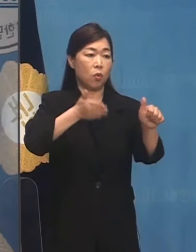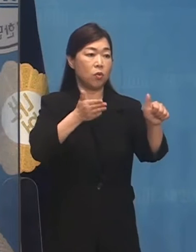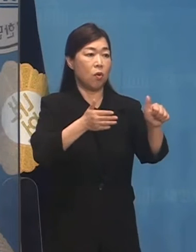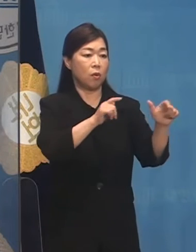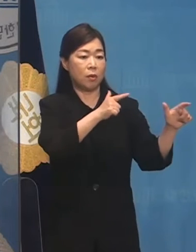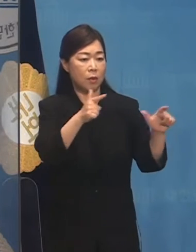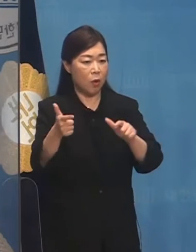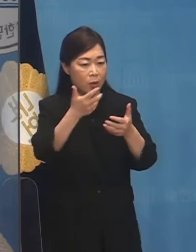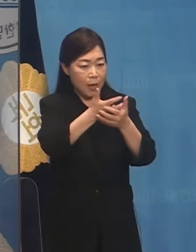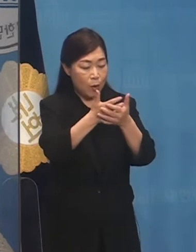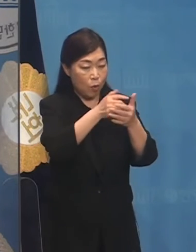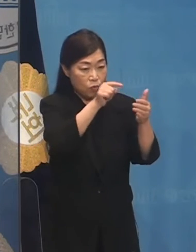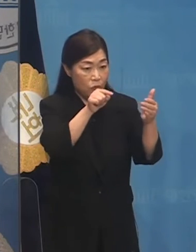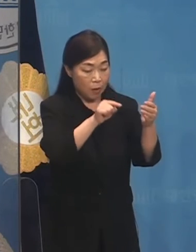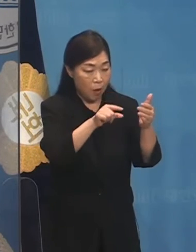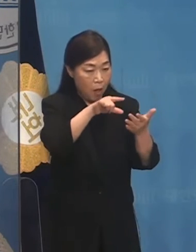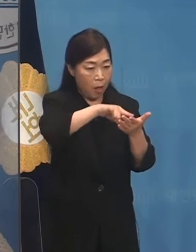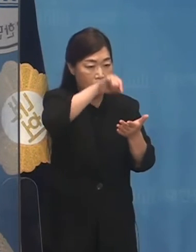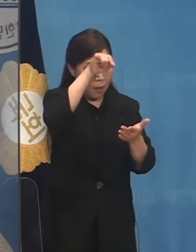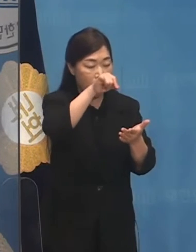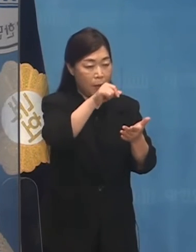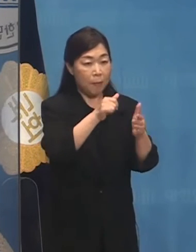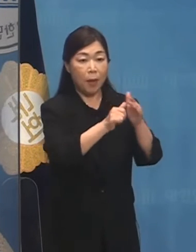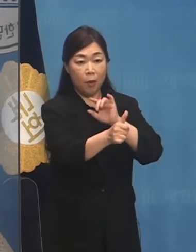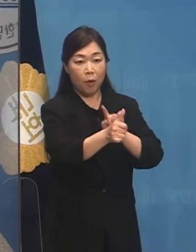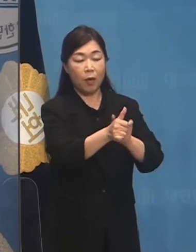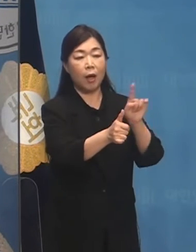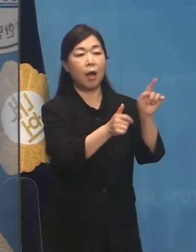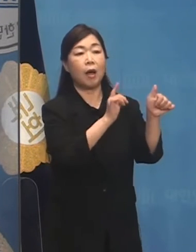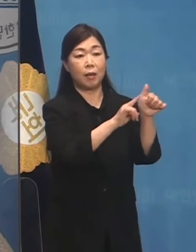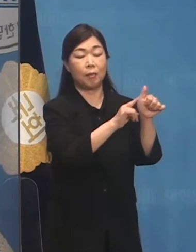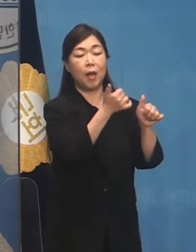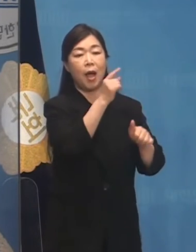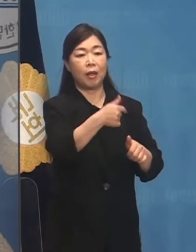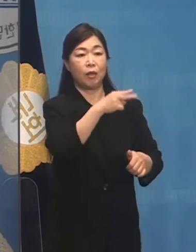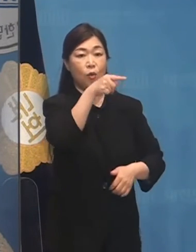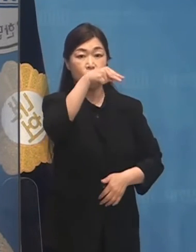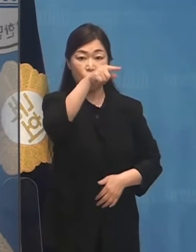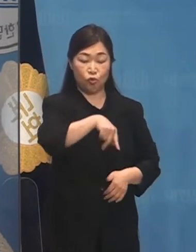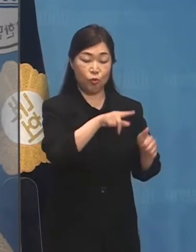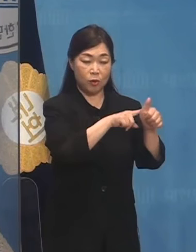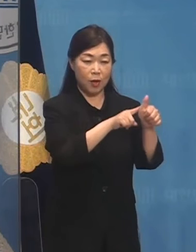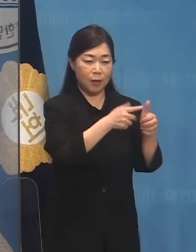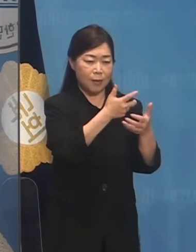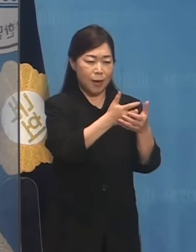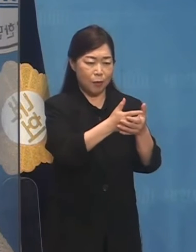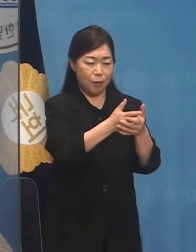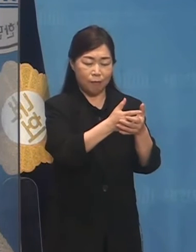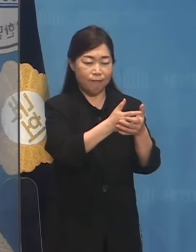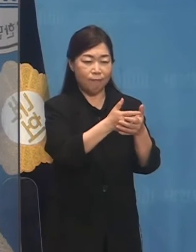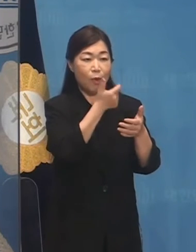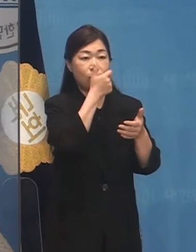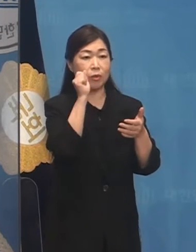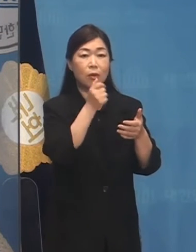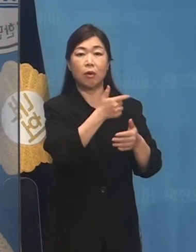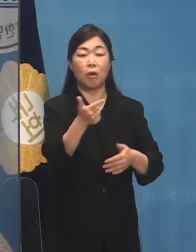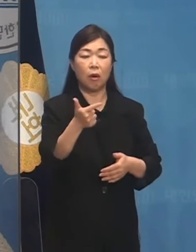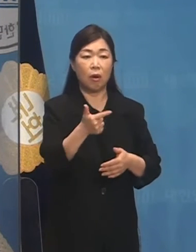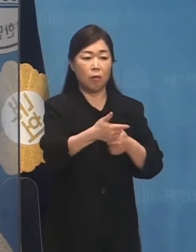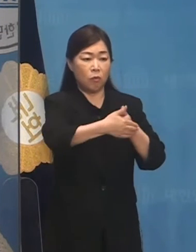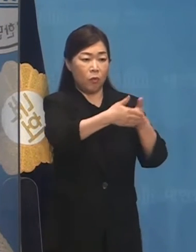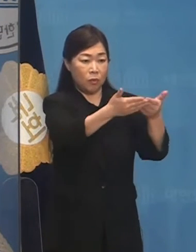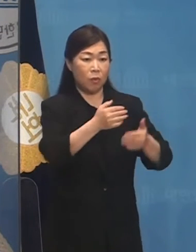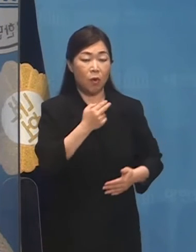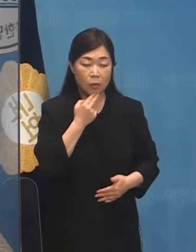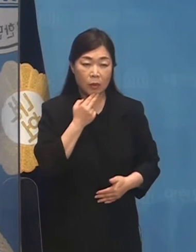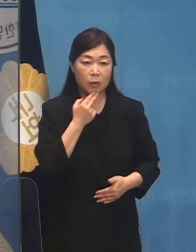여러 자료들 중에서 대표적으로 한덕수 후보자가 얼마나 자료 제출에 협조를 하지